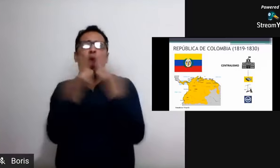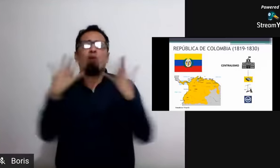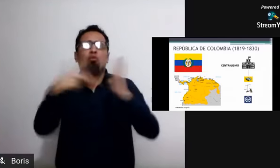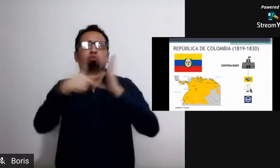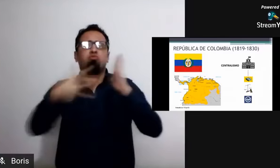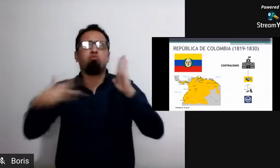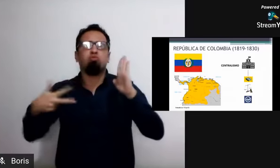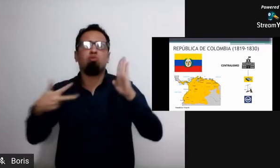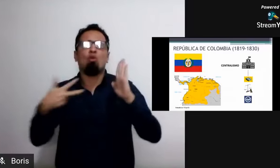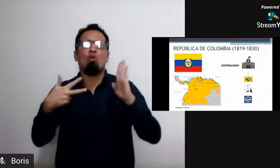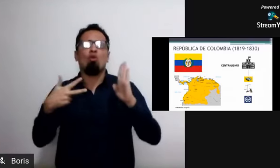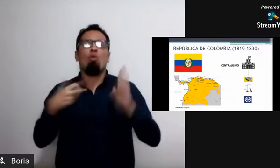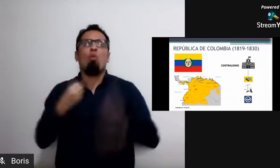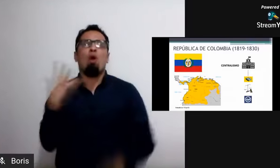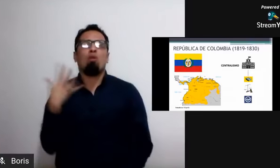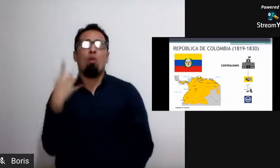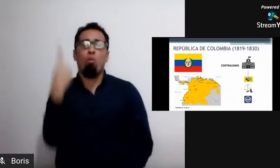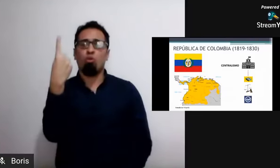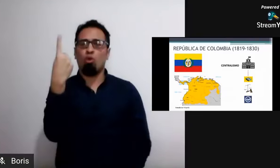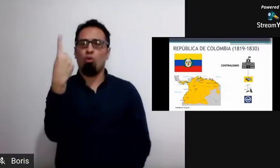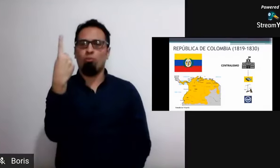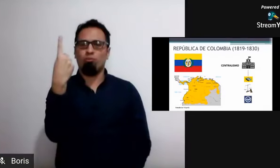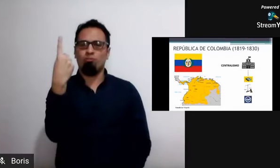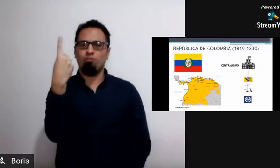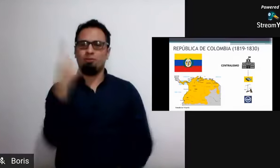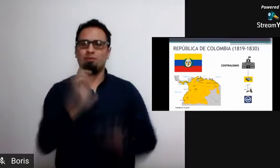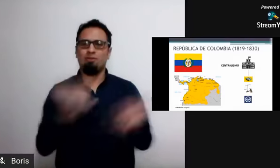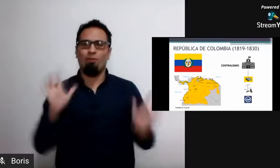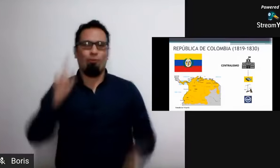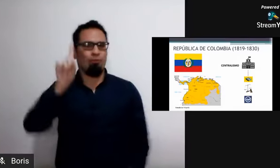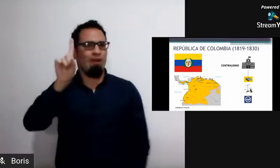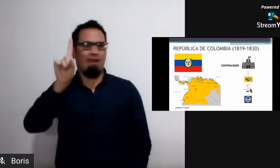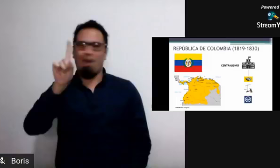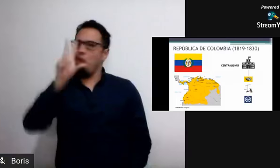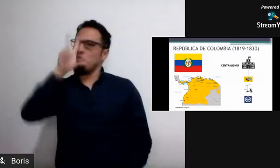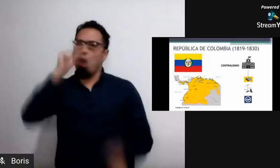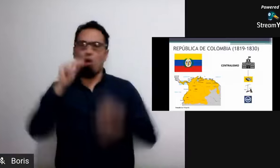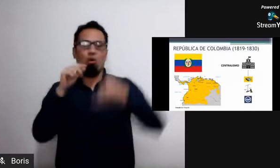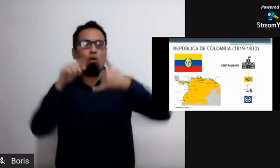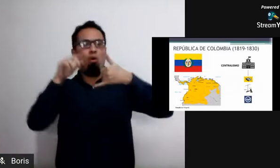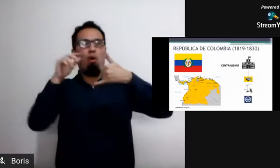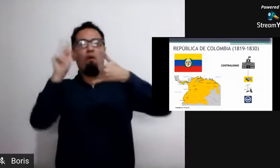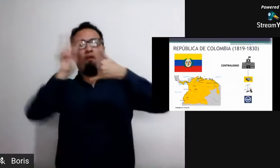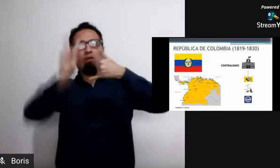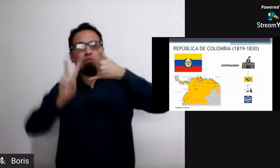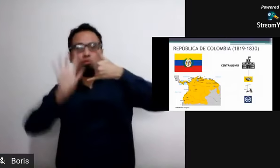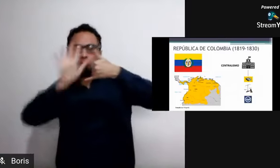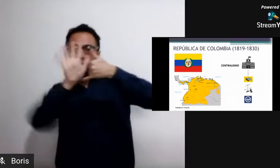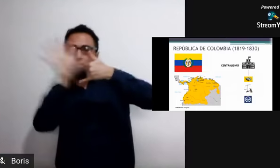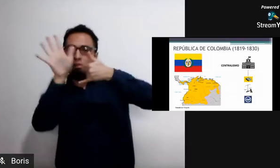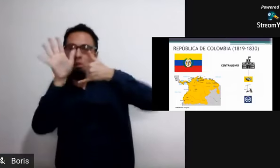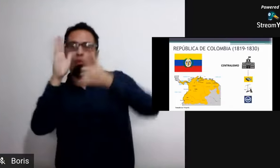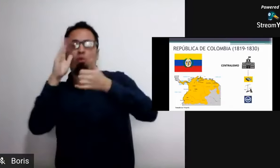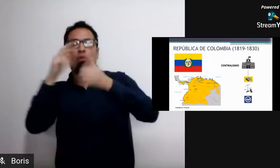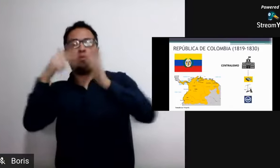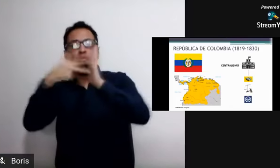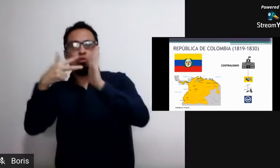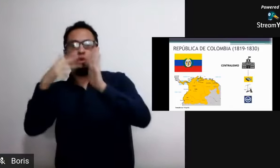ser centralista y vemos que eso es así, ya que en ese momento empieza a regir